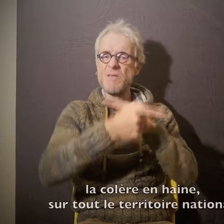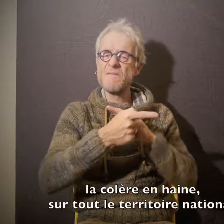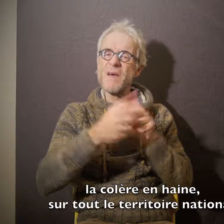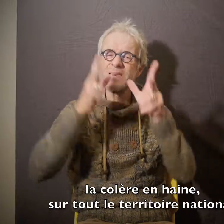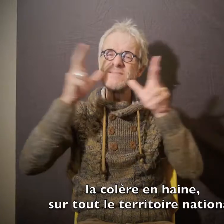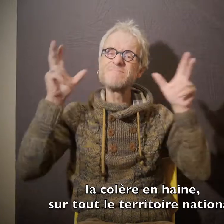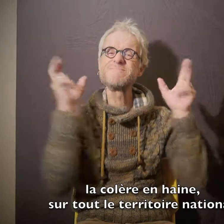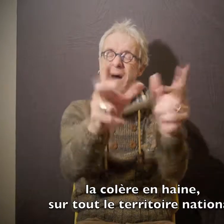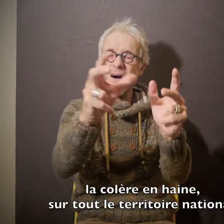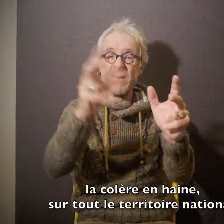le territoire national.